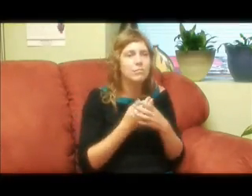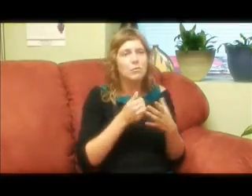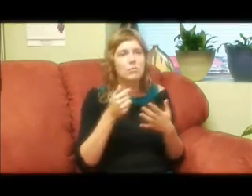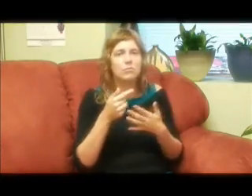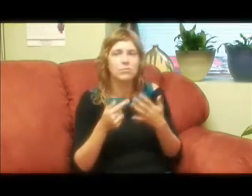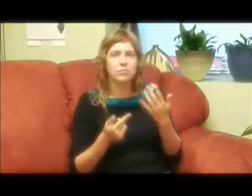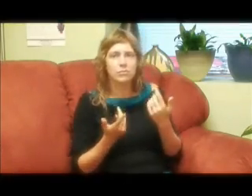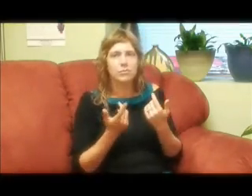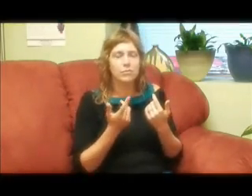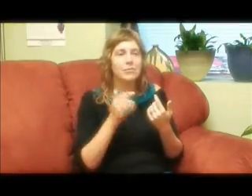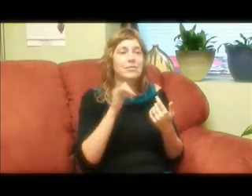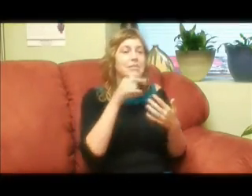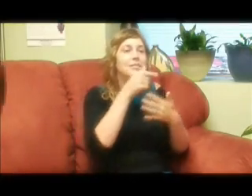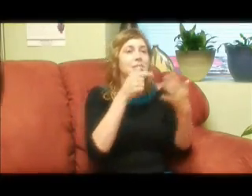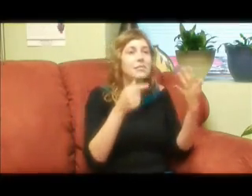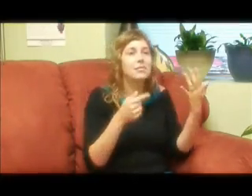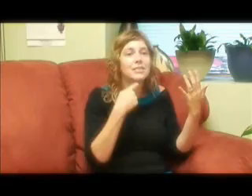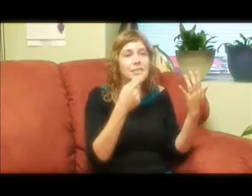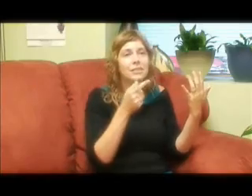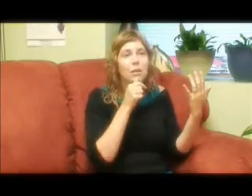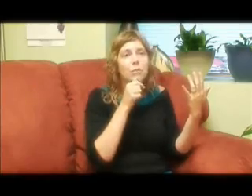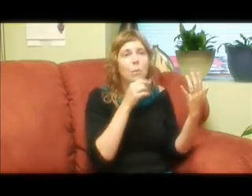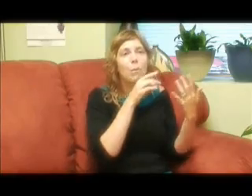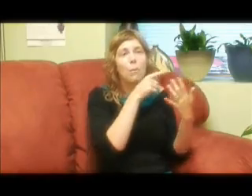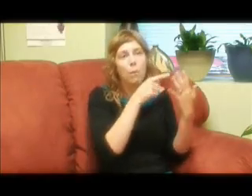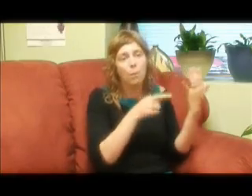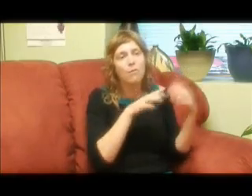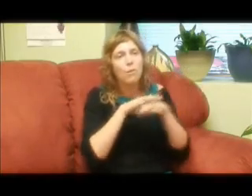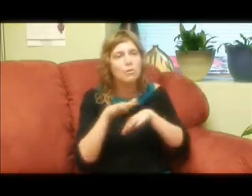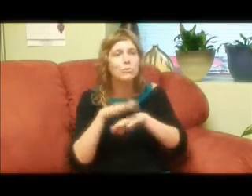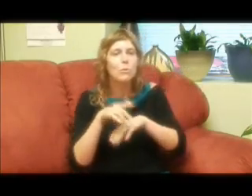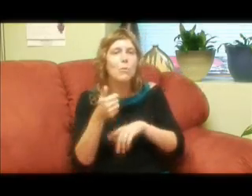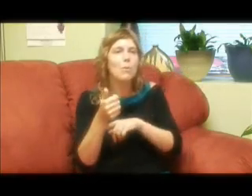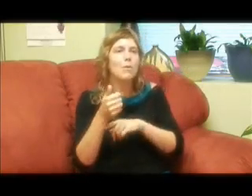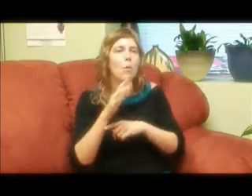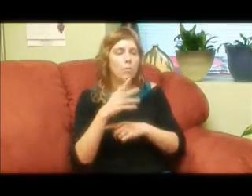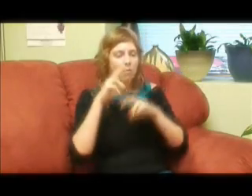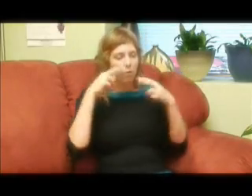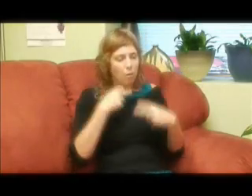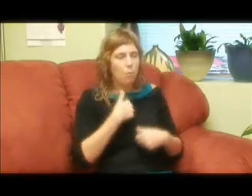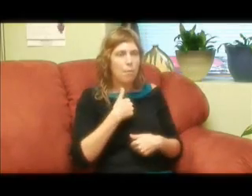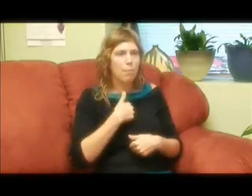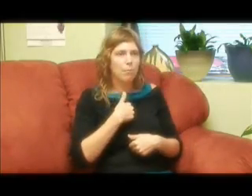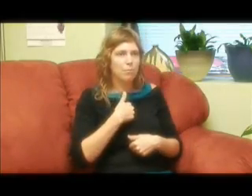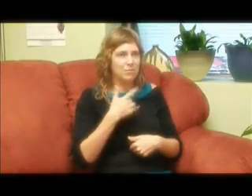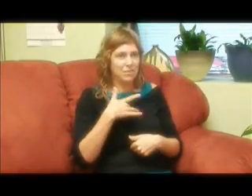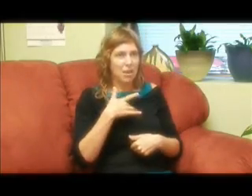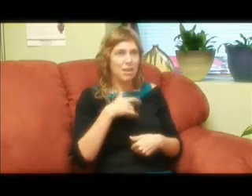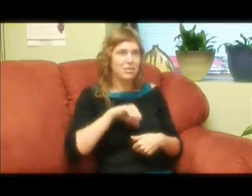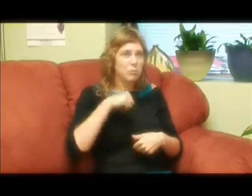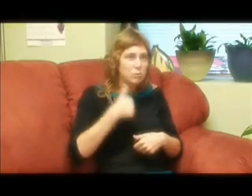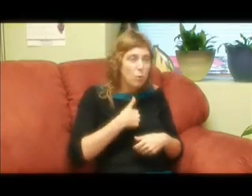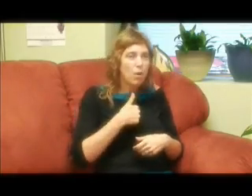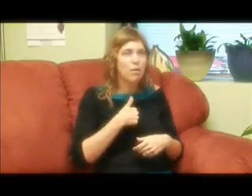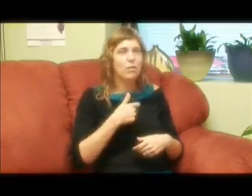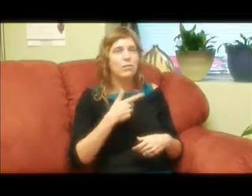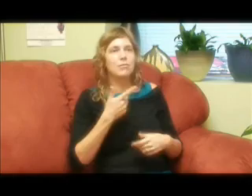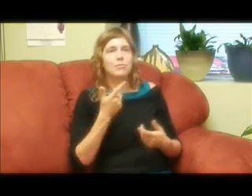qui est noire, une femme sourde noire lesbienne. Comme on a dit tantôt, il y a plusieurs facteurs qui influencent la perception d'elle-même,